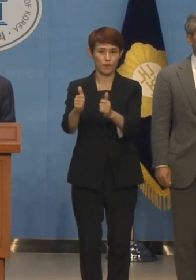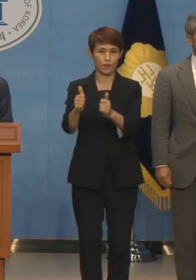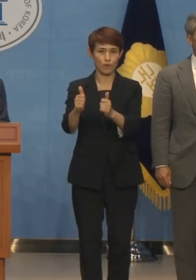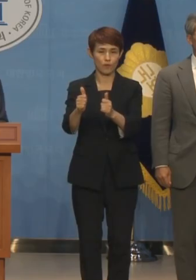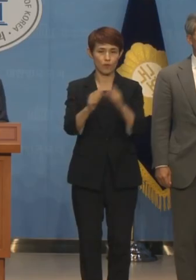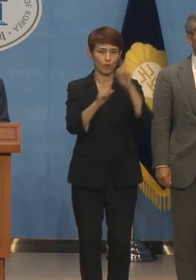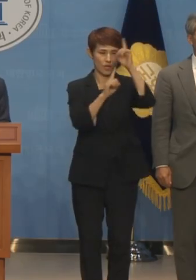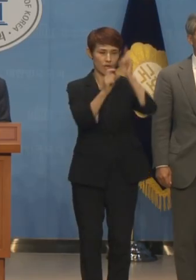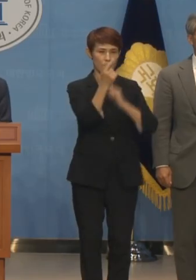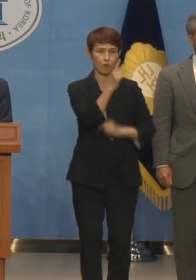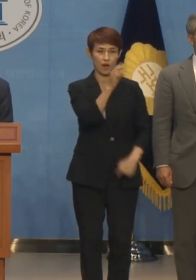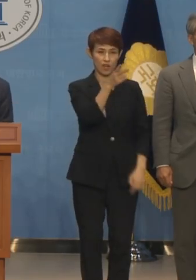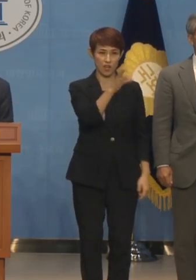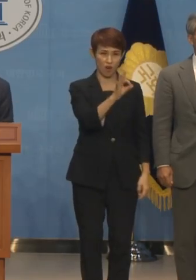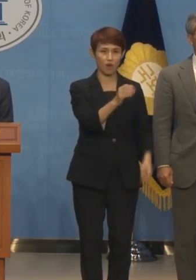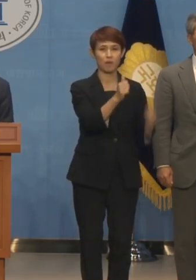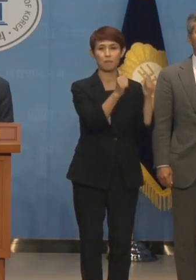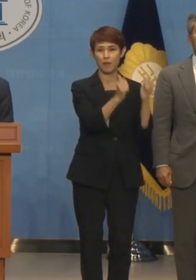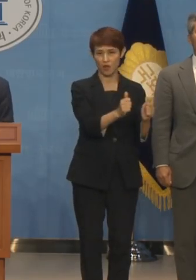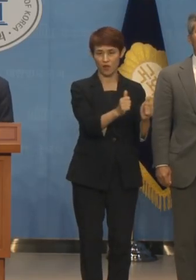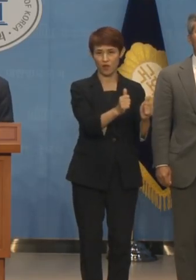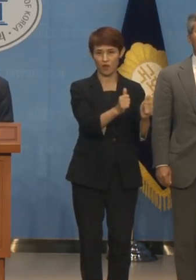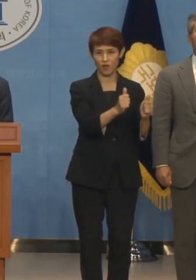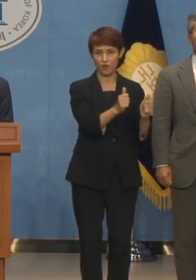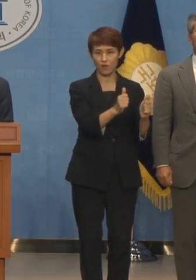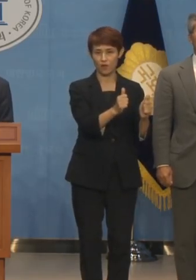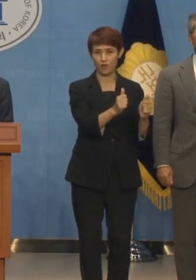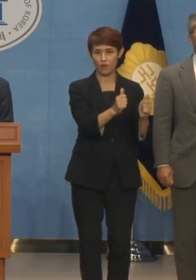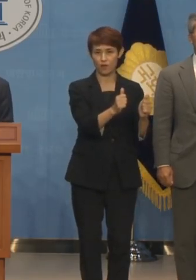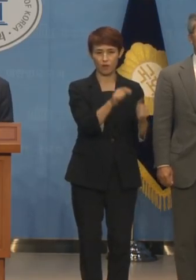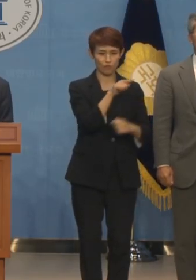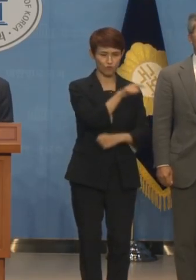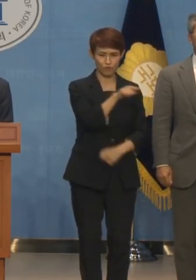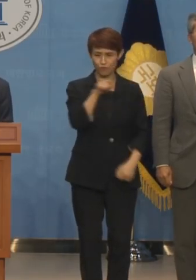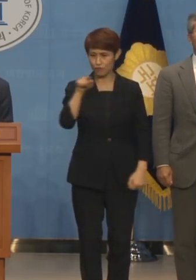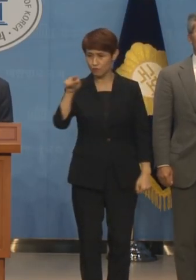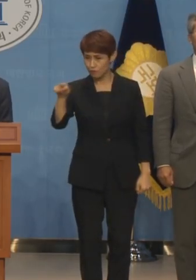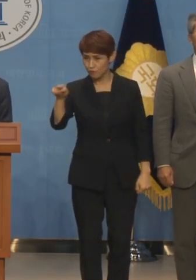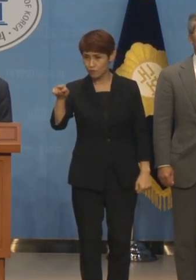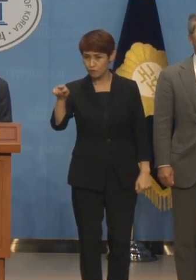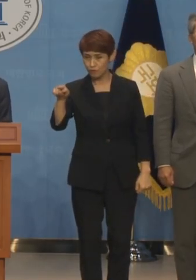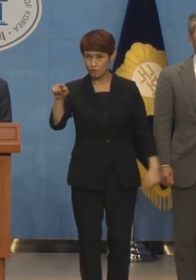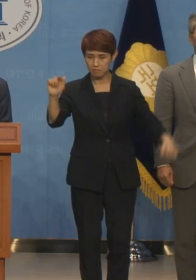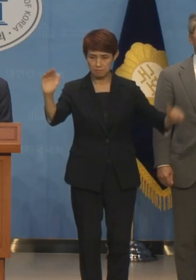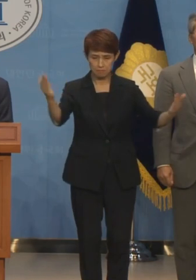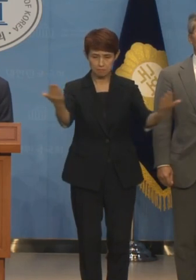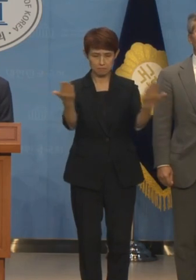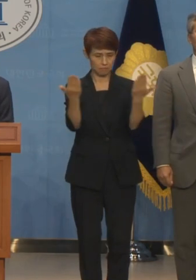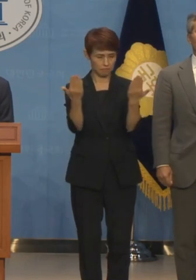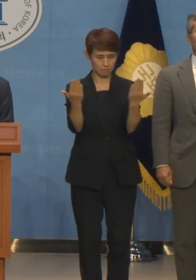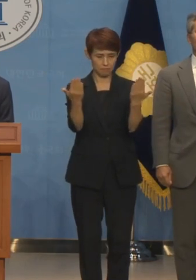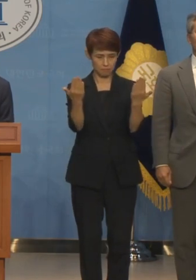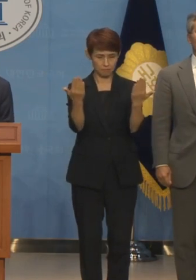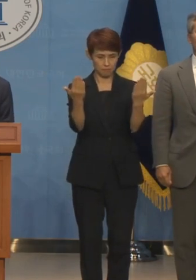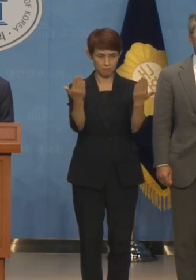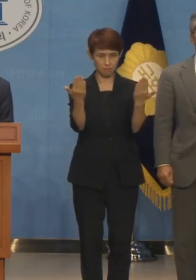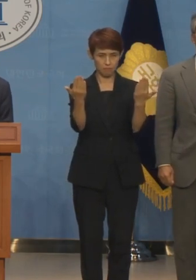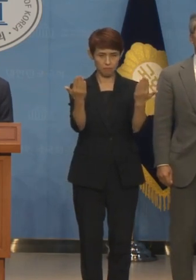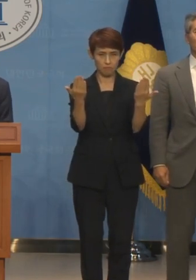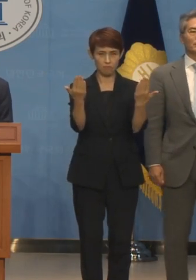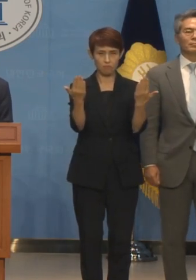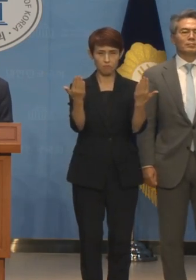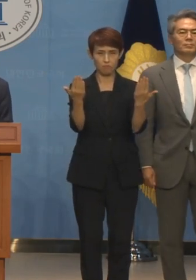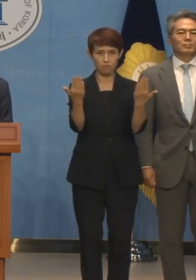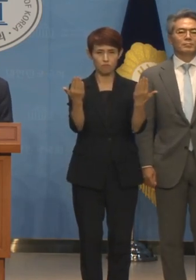이화영 판결이라고 하는 두 개의 판결문에서 나타난 동일한